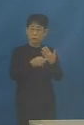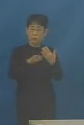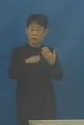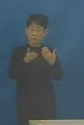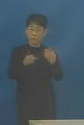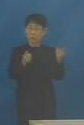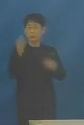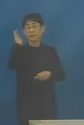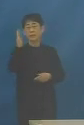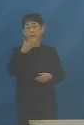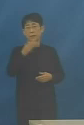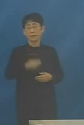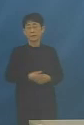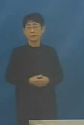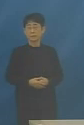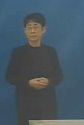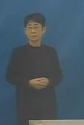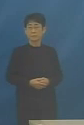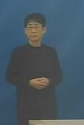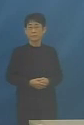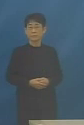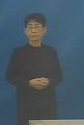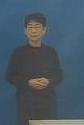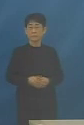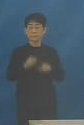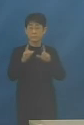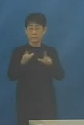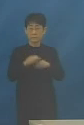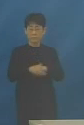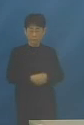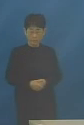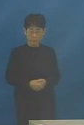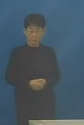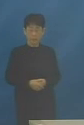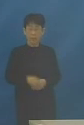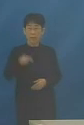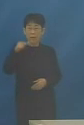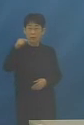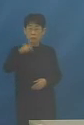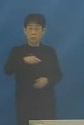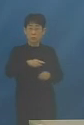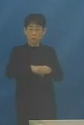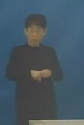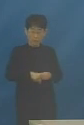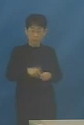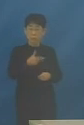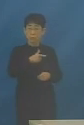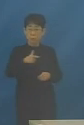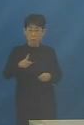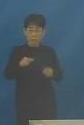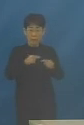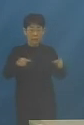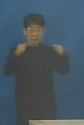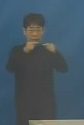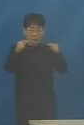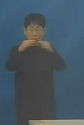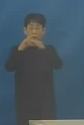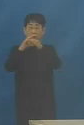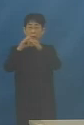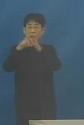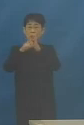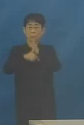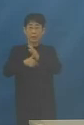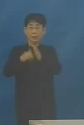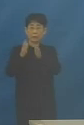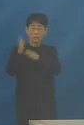聞かせ願いたいエマーノそうした外交防衛上の観点というのはあの政府は責任もってされることでありましょうから